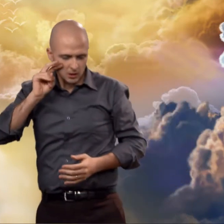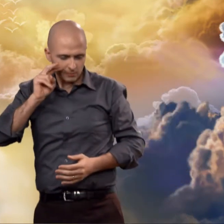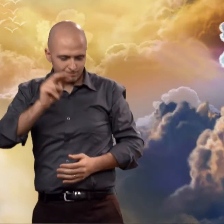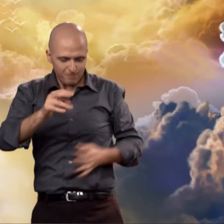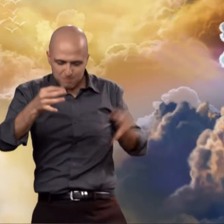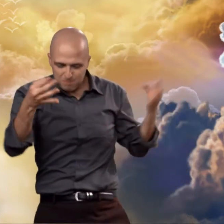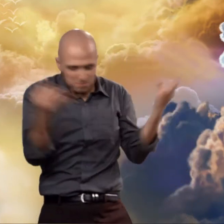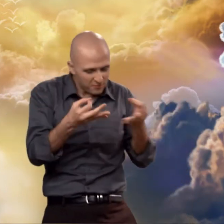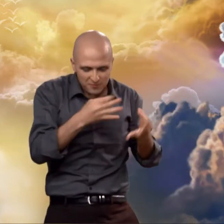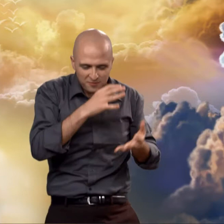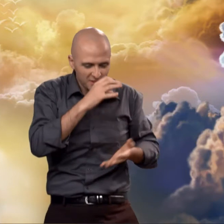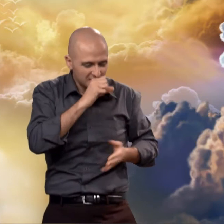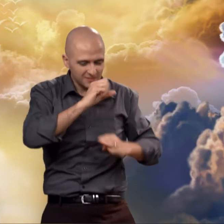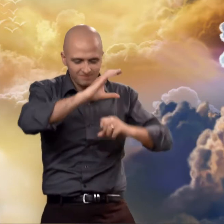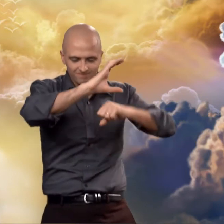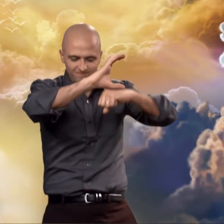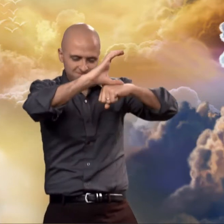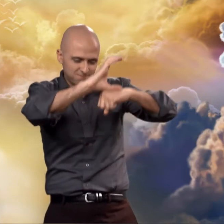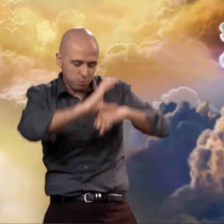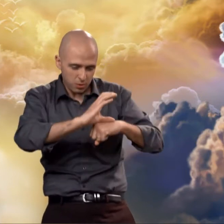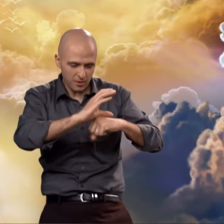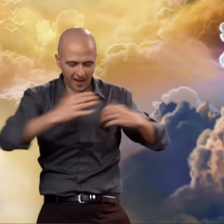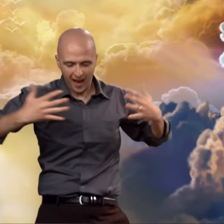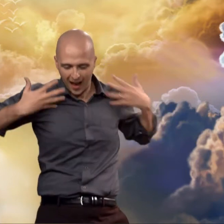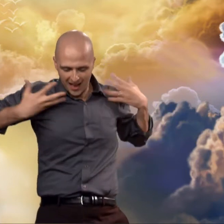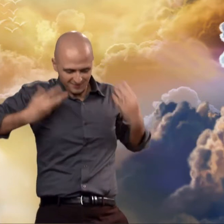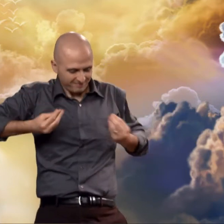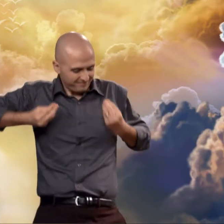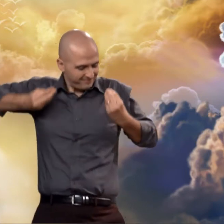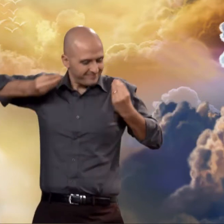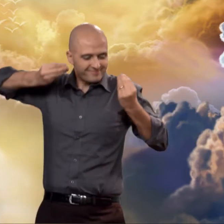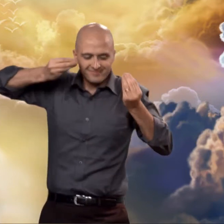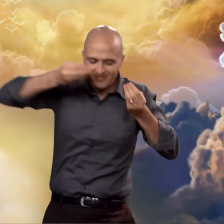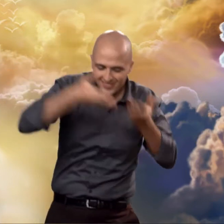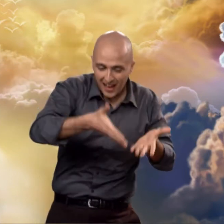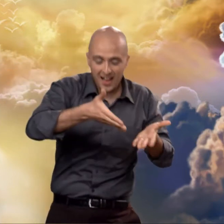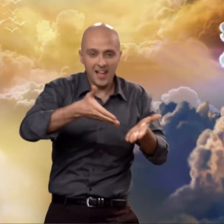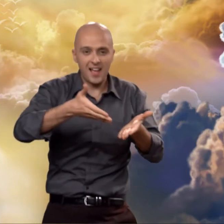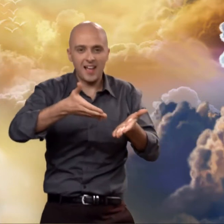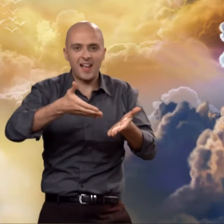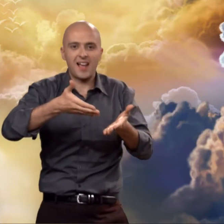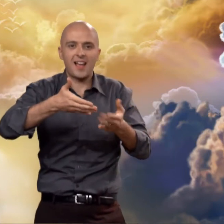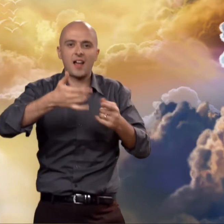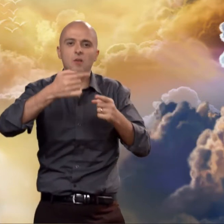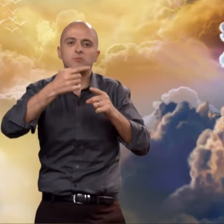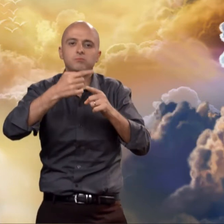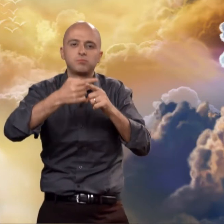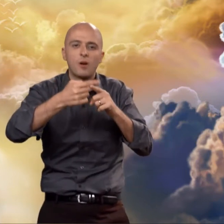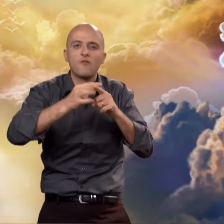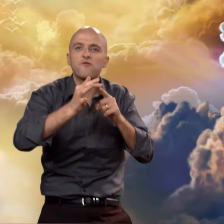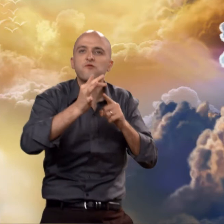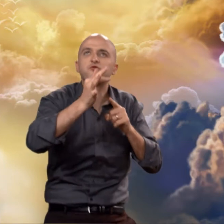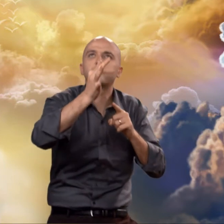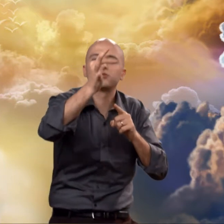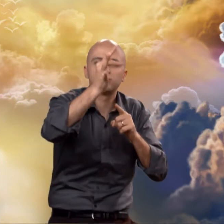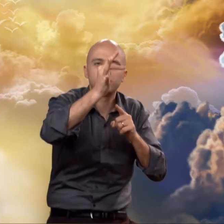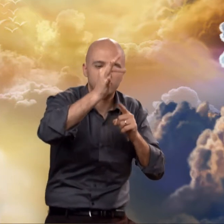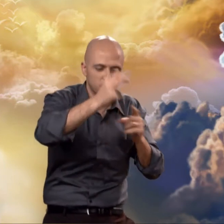meus discípulos. O selo da lei de Deus é encontrado no 4º mandamento. Somente esse, entre todos